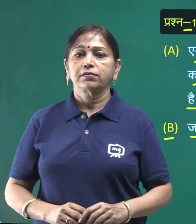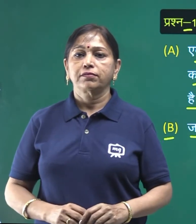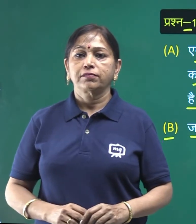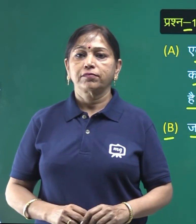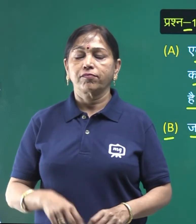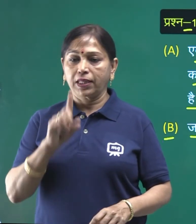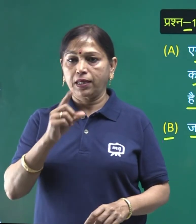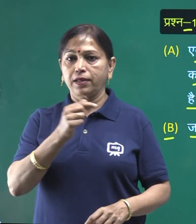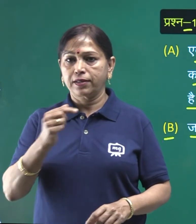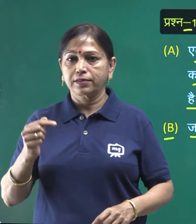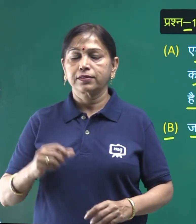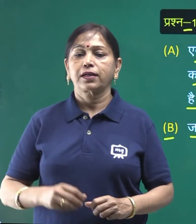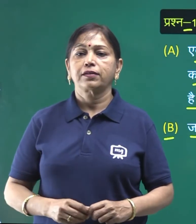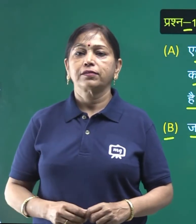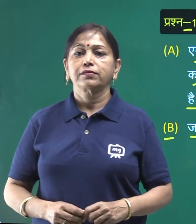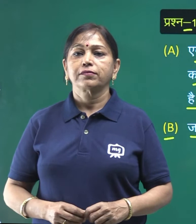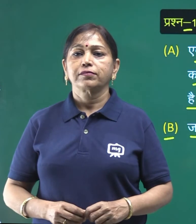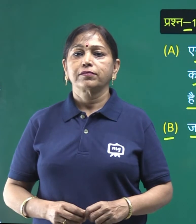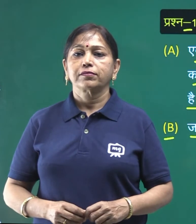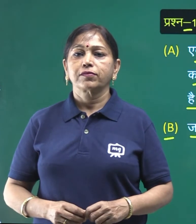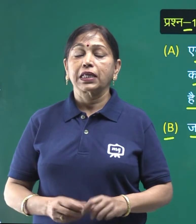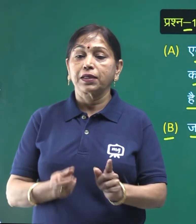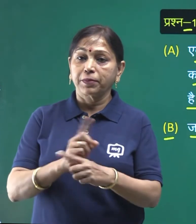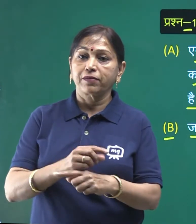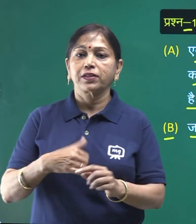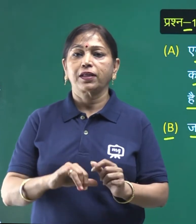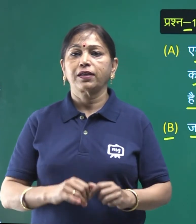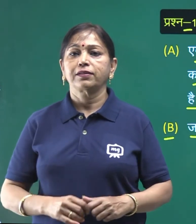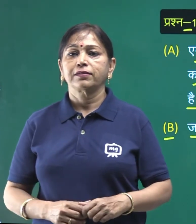एक रिक्त स्थान परिवर्तन है।